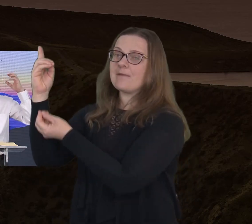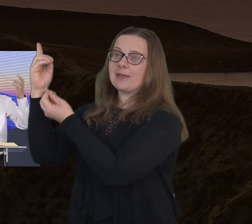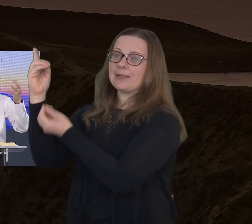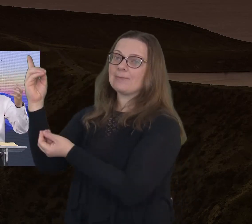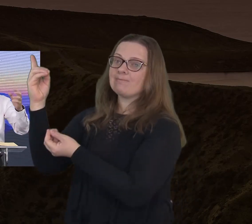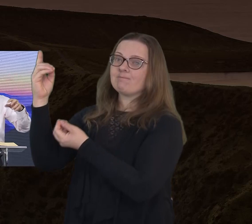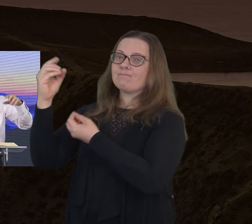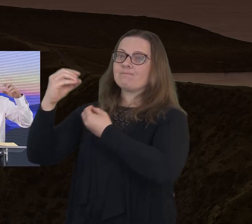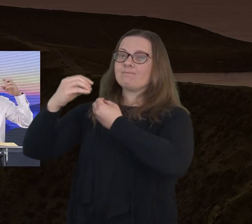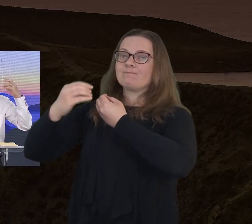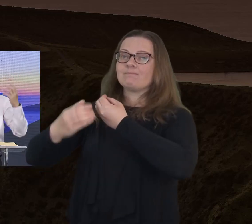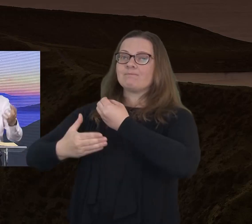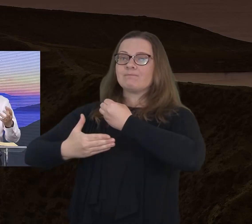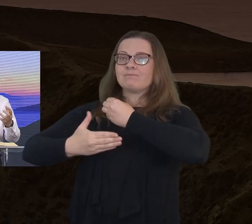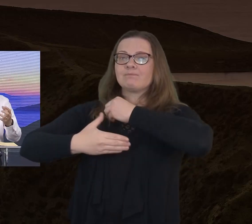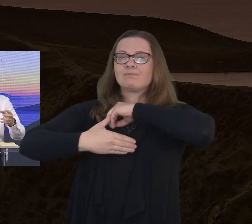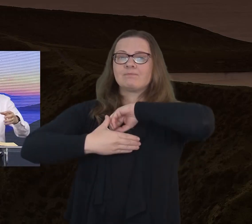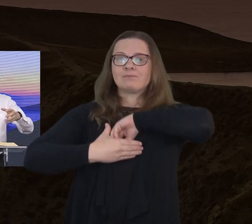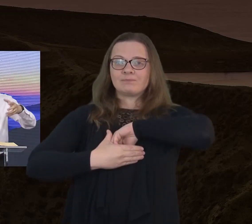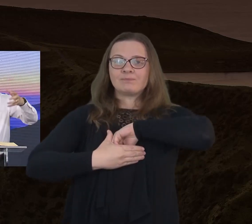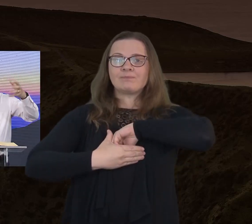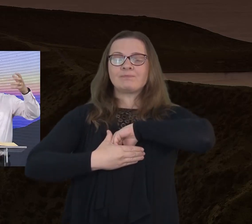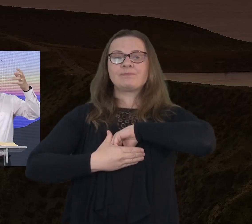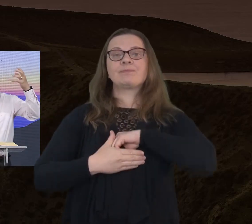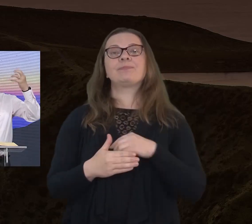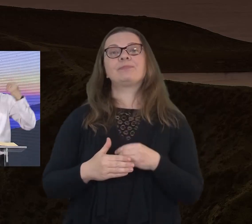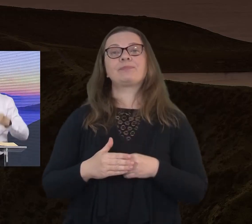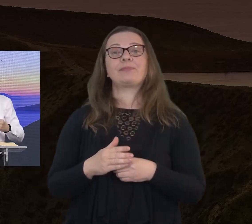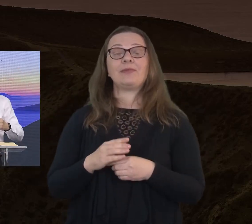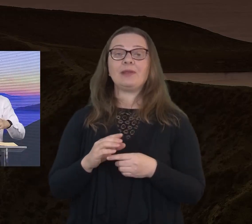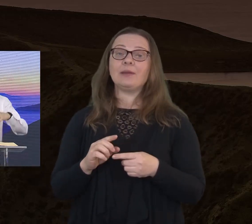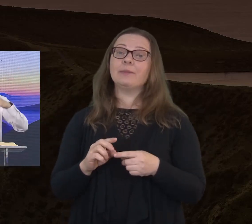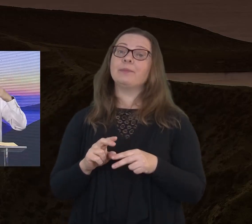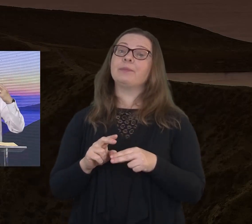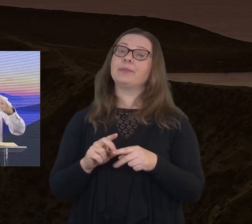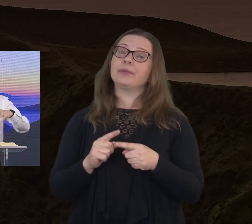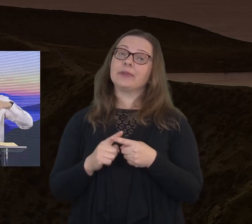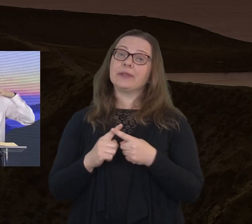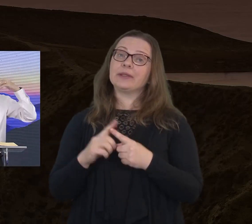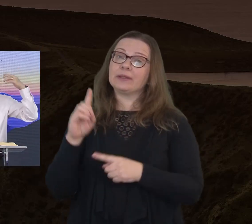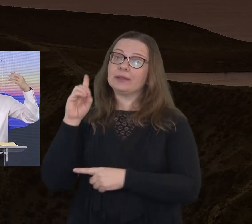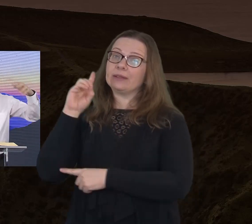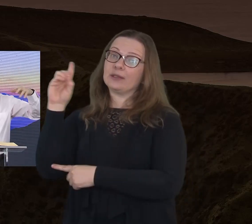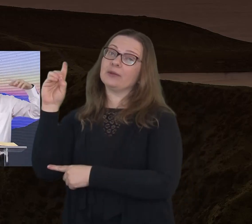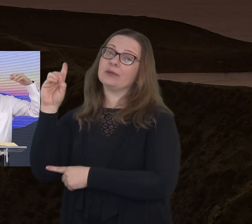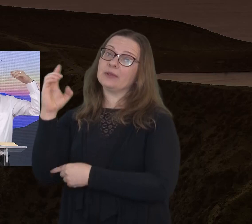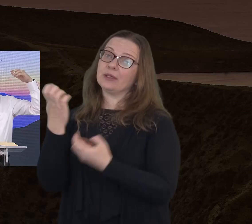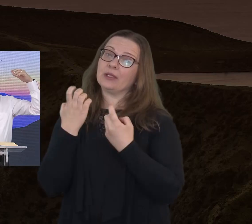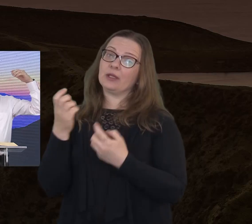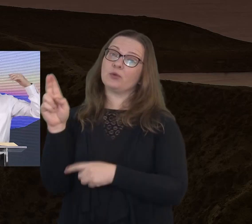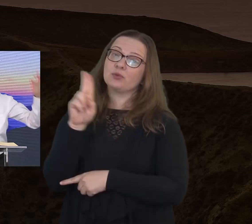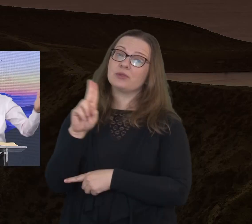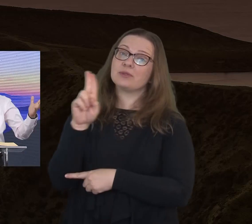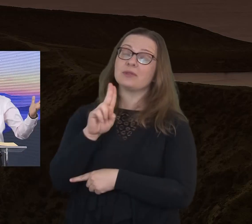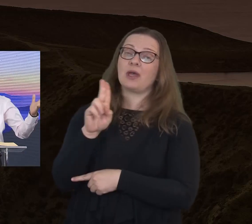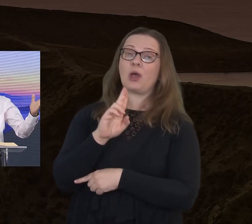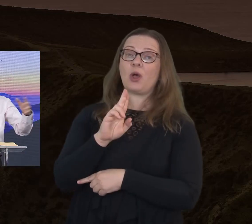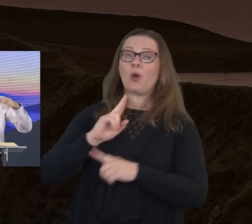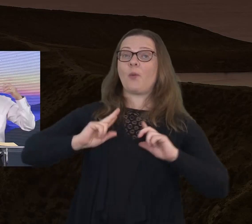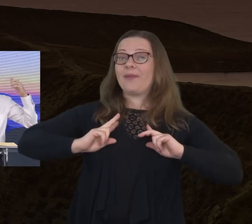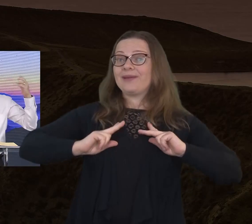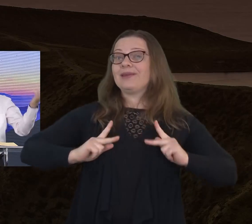estivesse cheio da vida e natureza de Deus, Deus então usaria esse homem para tratar dessa pendência nos